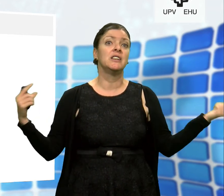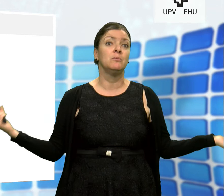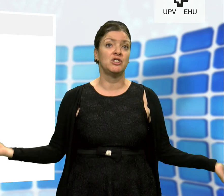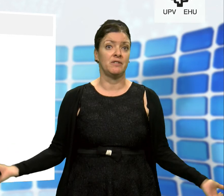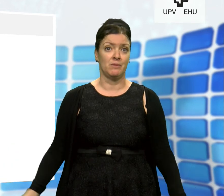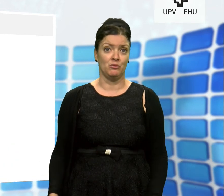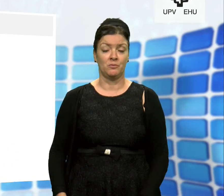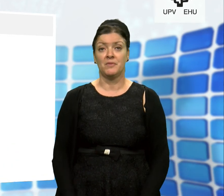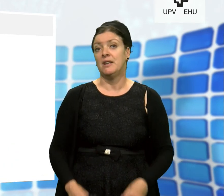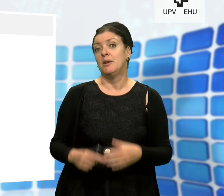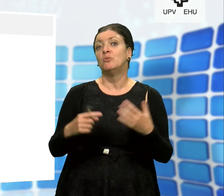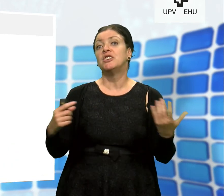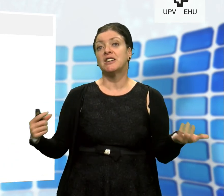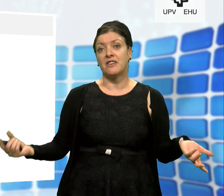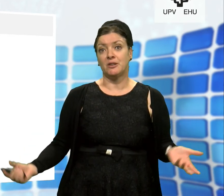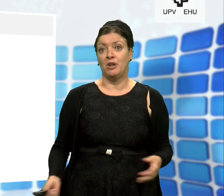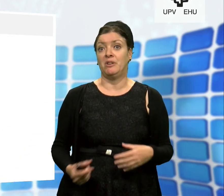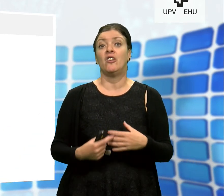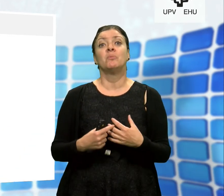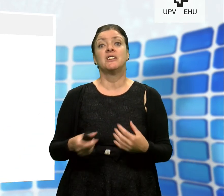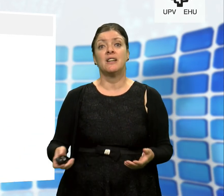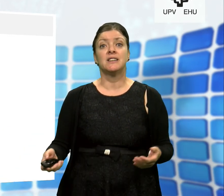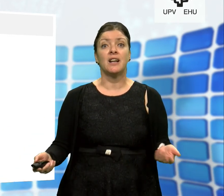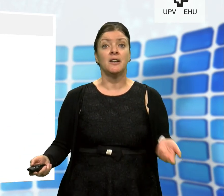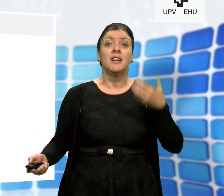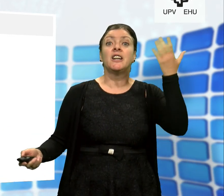disentimos y afirmamos. Muchas gracias por la atención prestada hasta aquí el